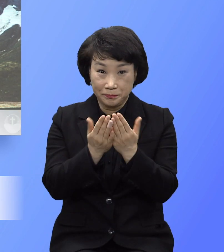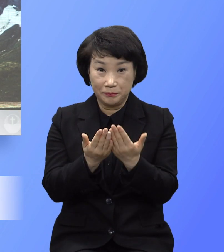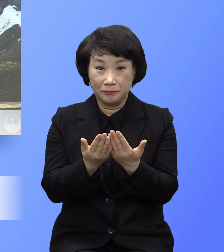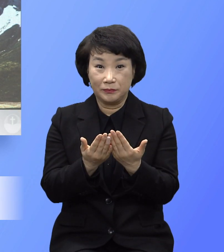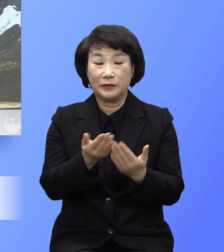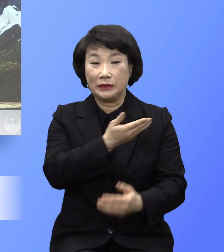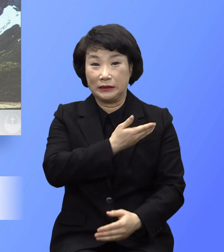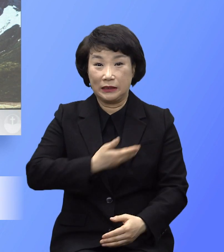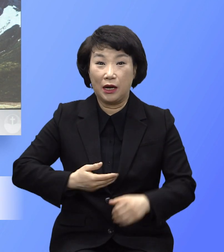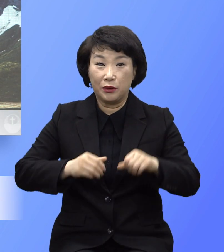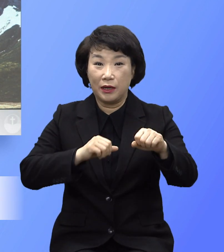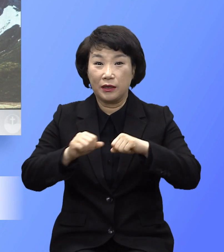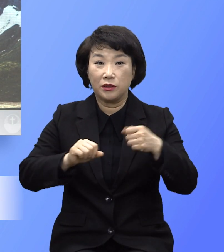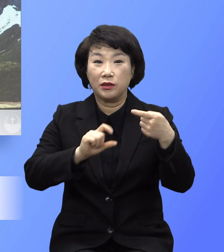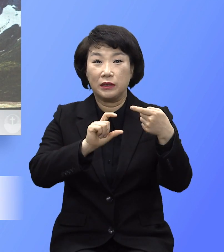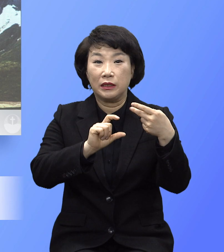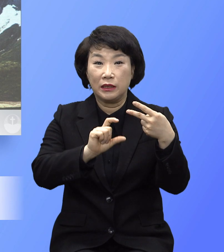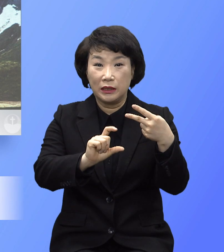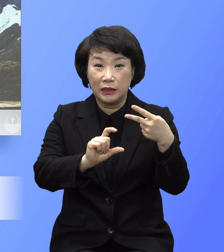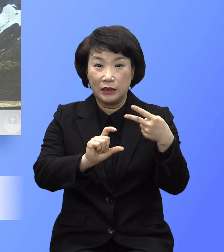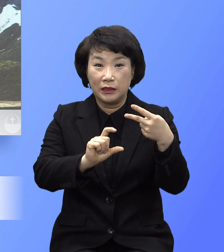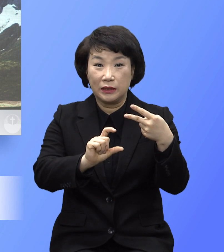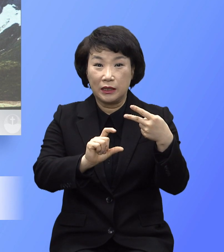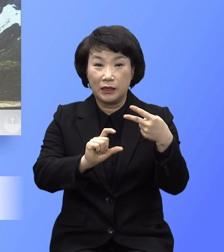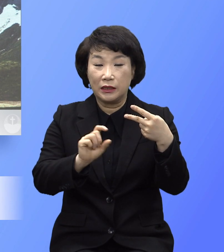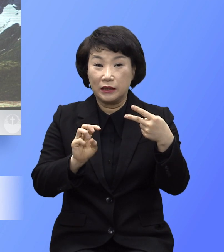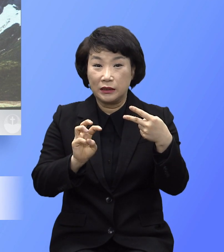사도행전 2장